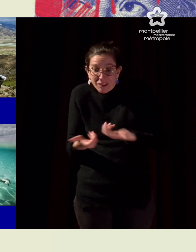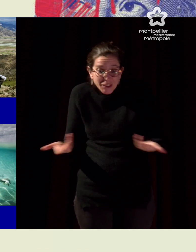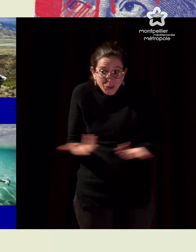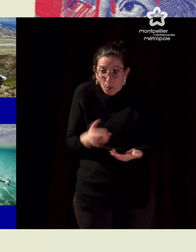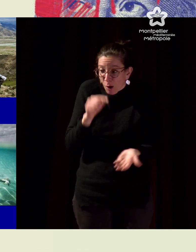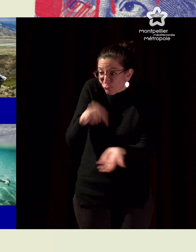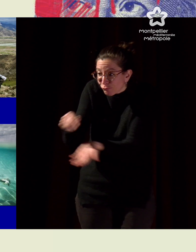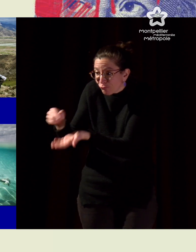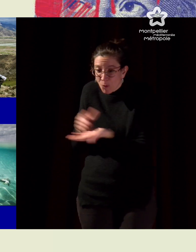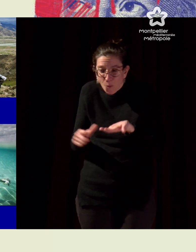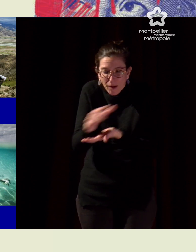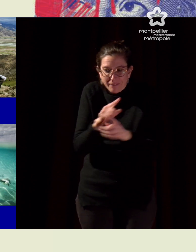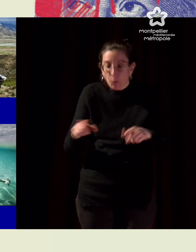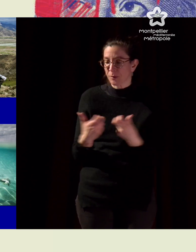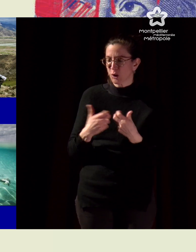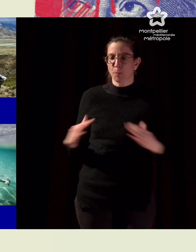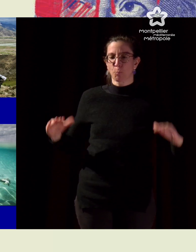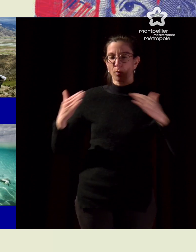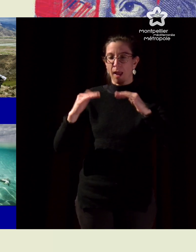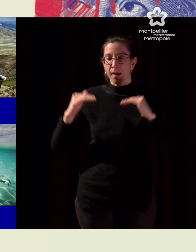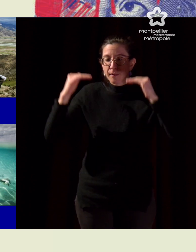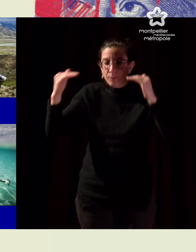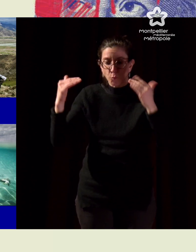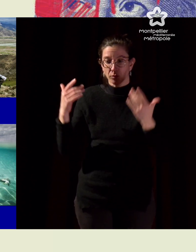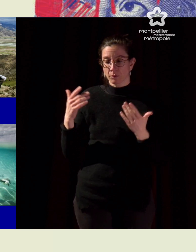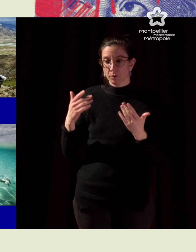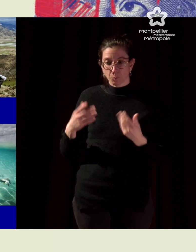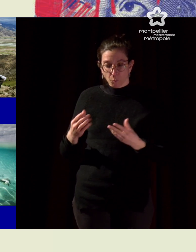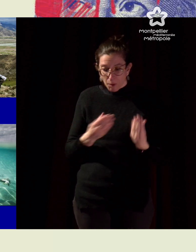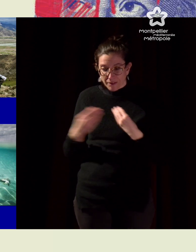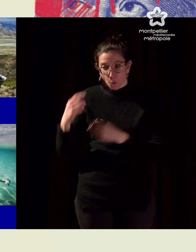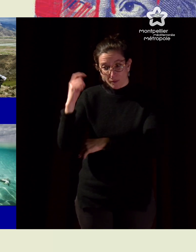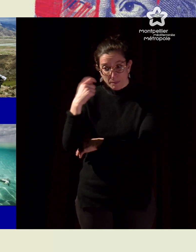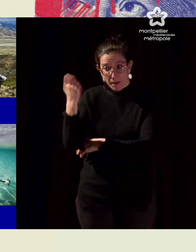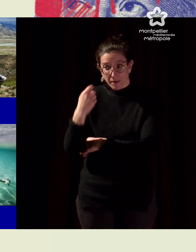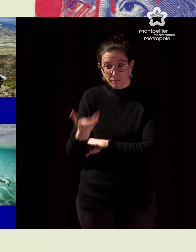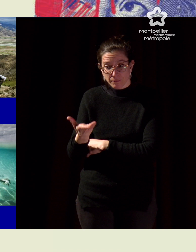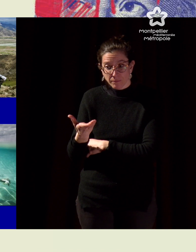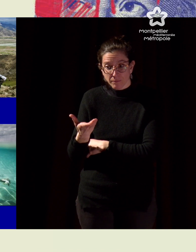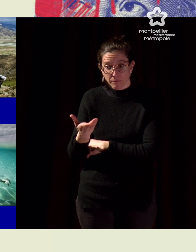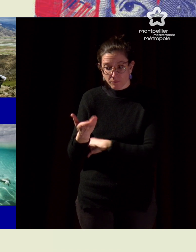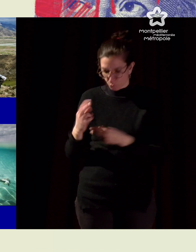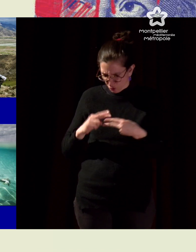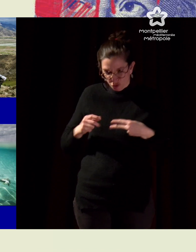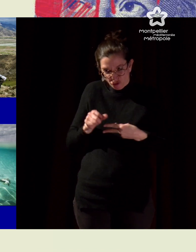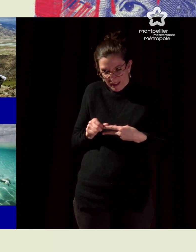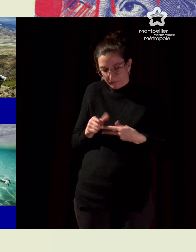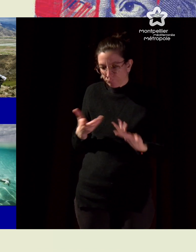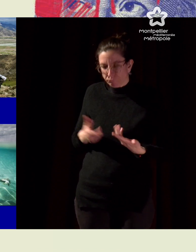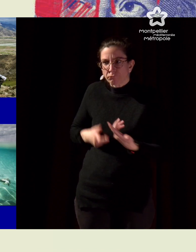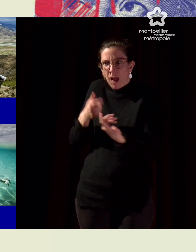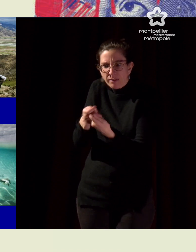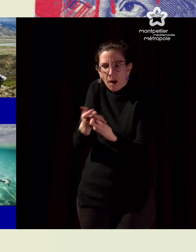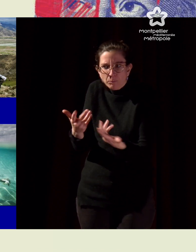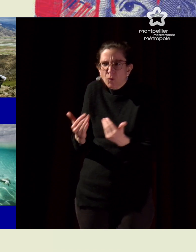exemple, l'altitude chez les Tibétains. Si vous sélectionnez pour un gène qui permet de vous adapter à l'altitude, ça prend des